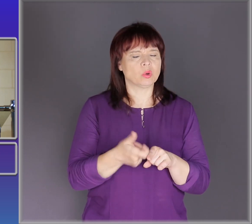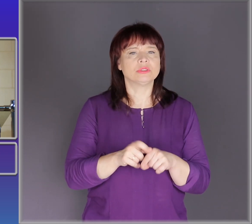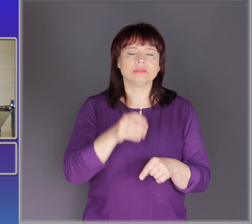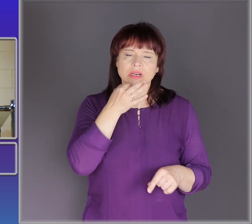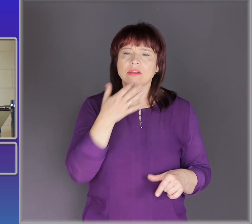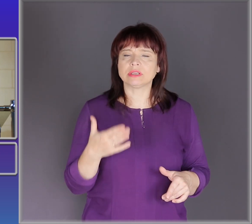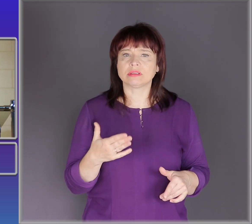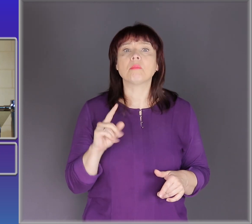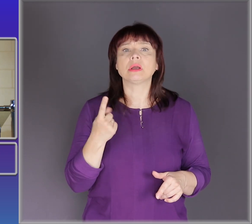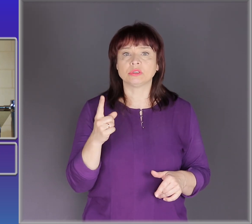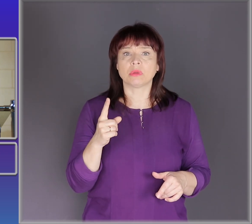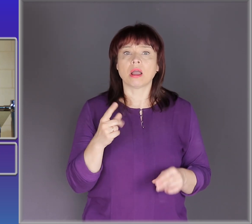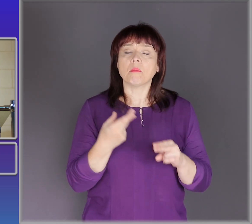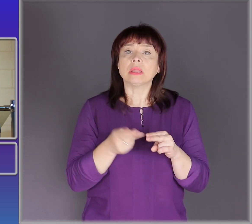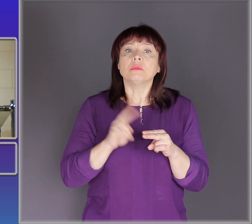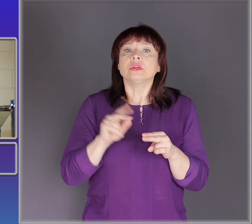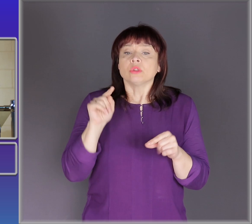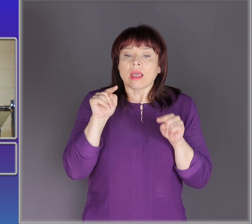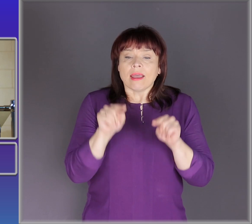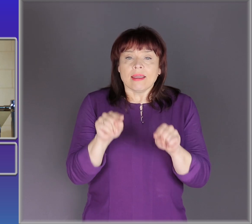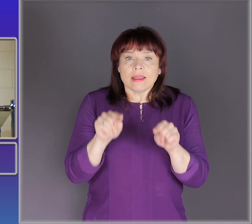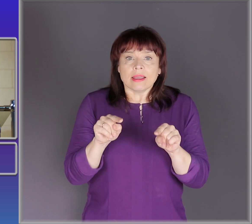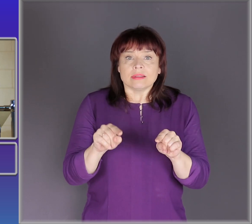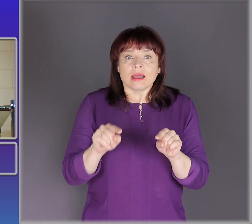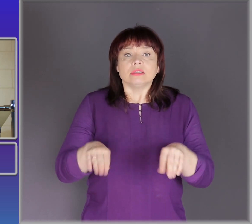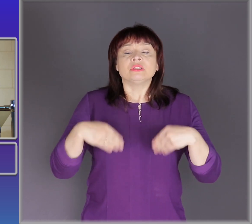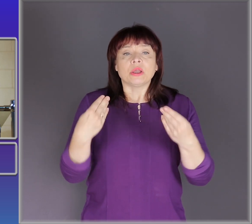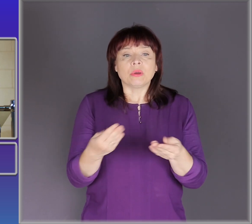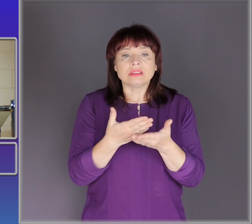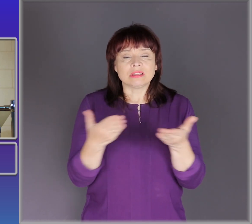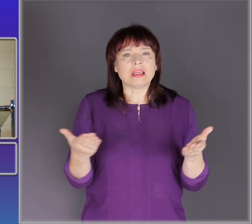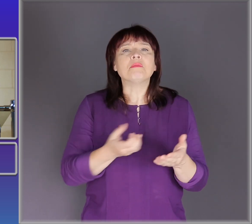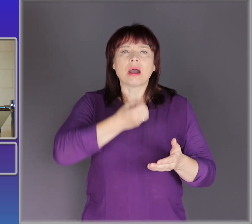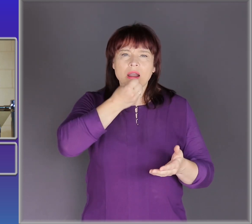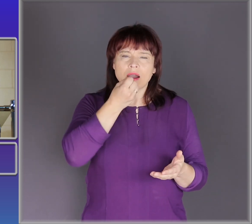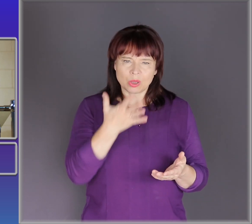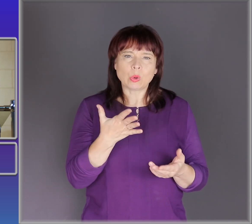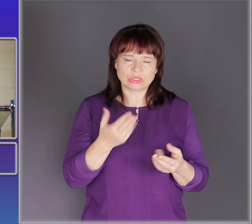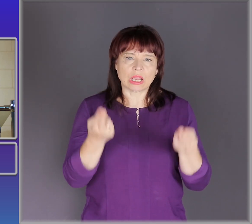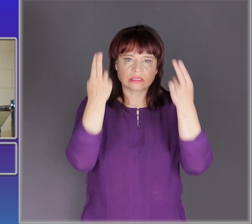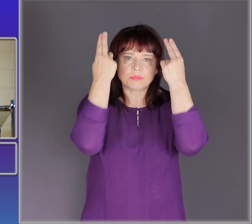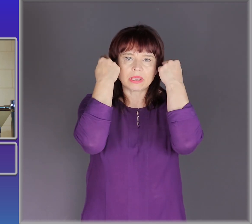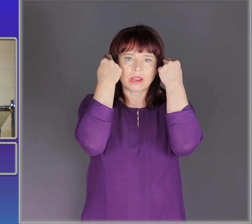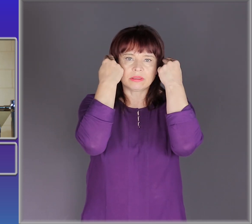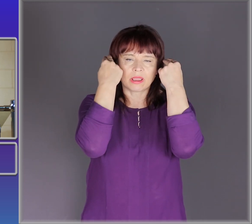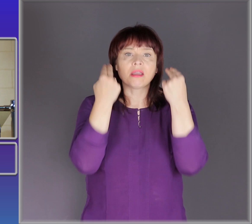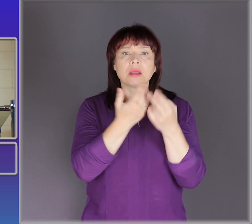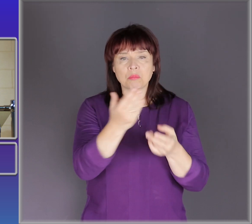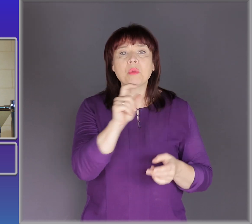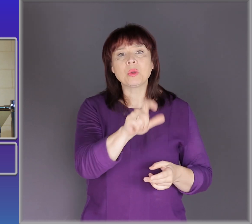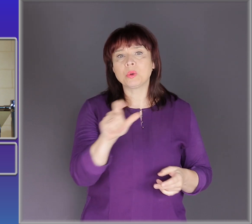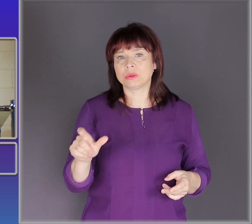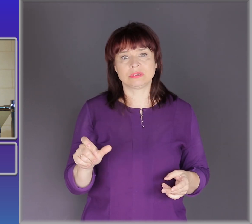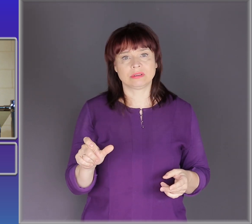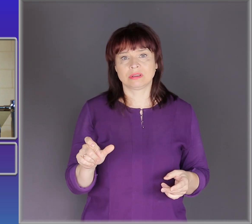очень нравится почему потому что это налагает на нас хорошую долю смирения мы